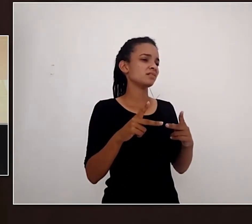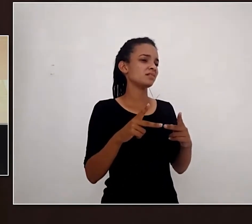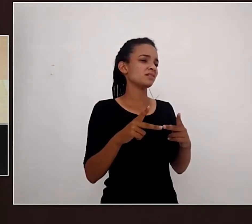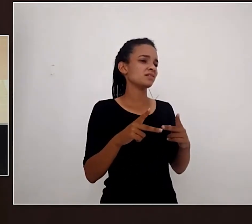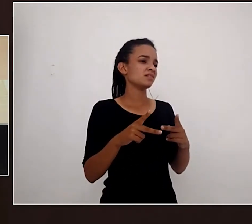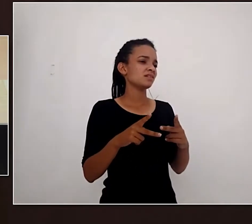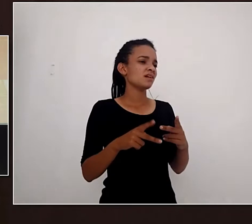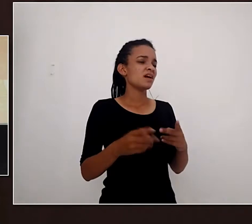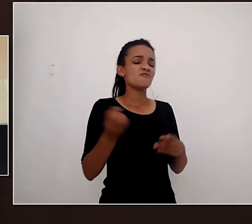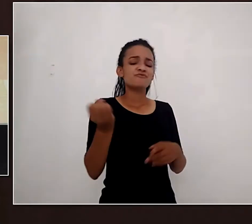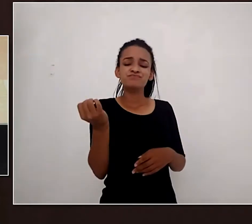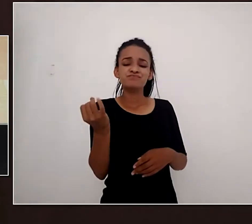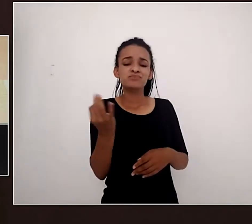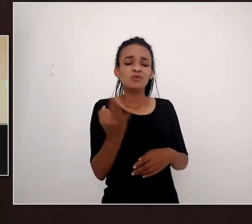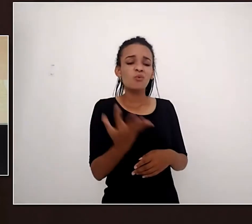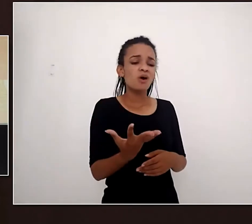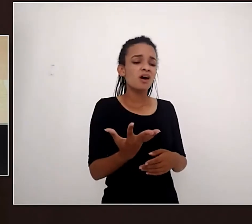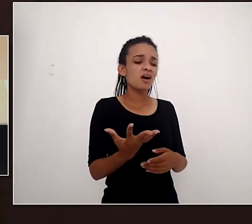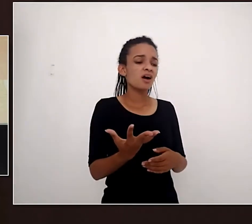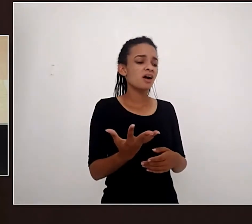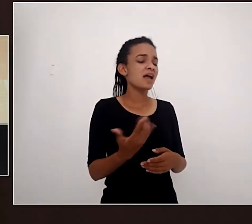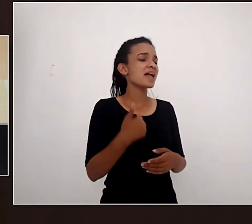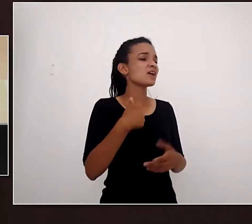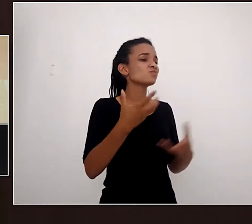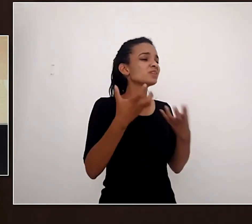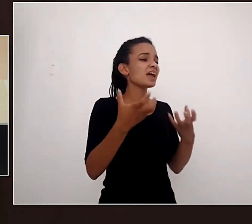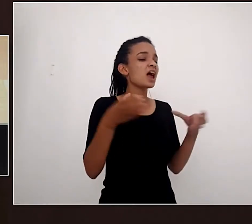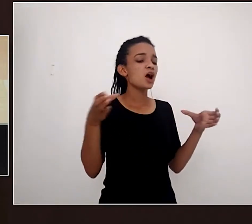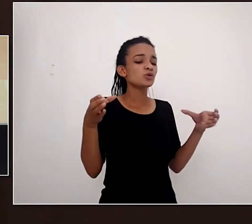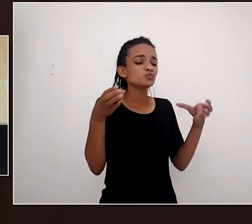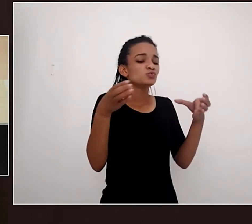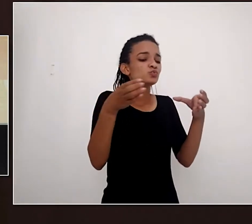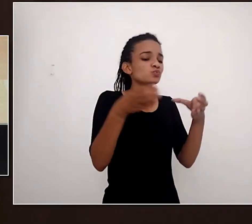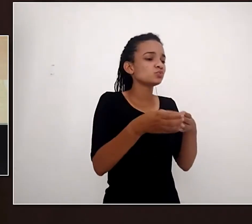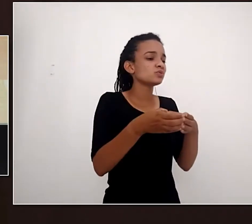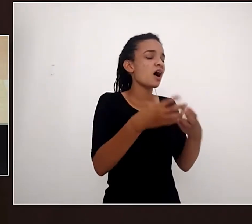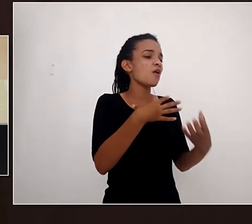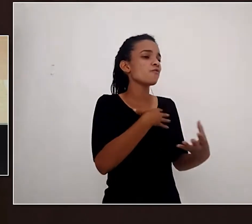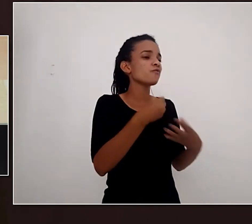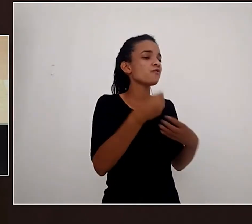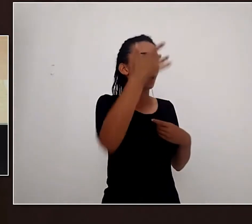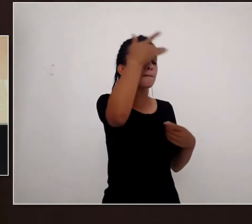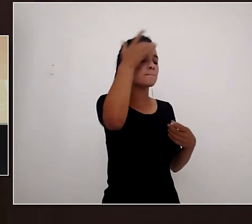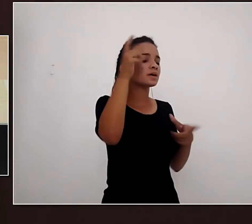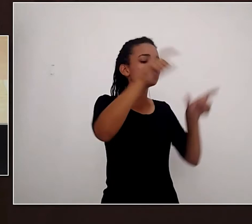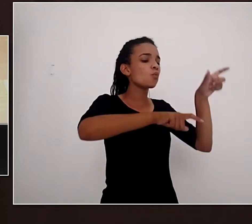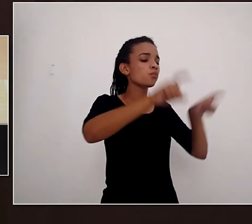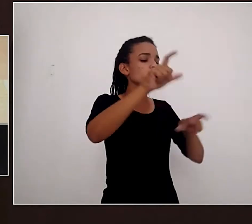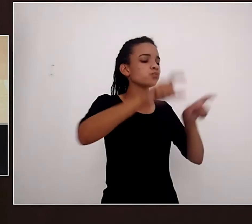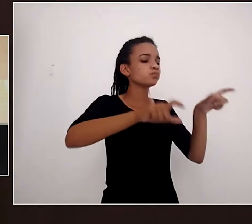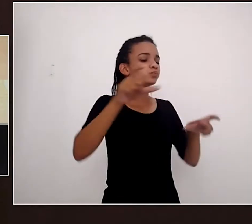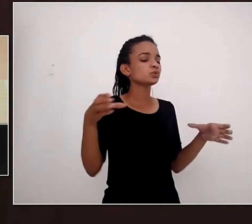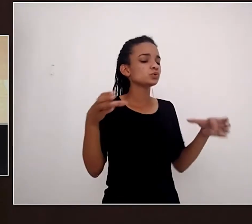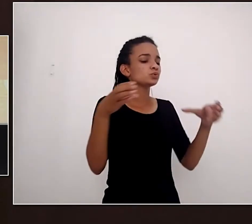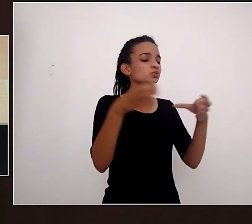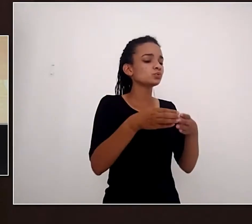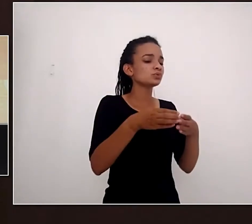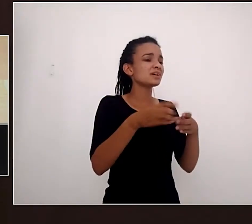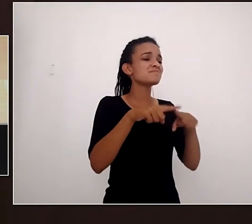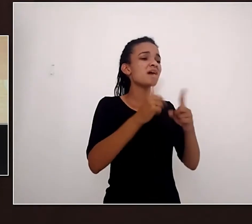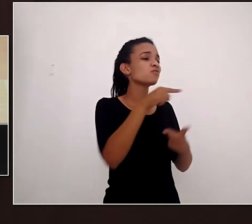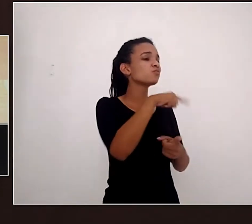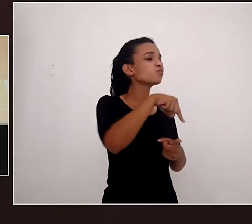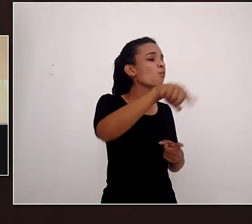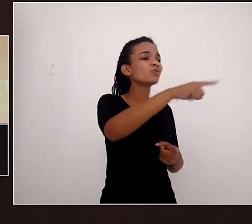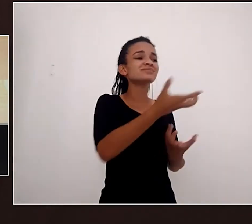eu reunir os teus filhos e como a galinha ajunta os seus pintinhos debaixo das asas, e vós não o quiseste.